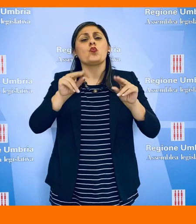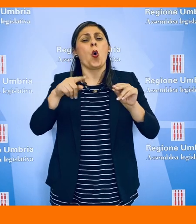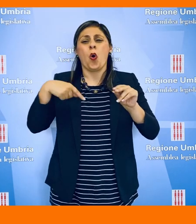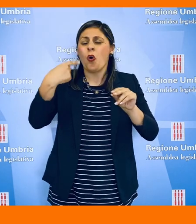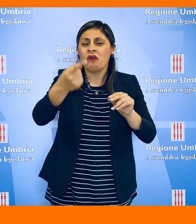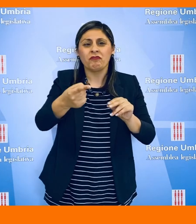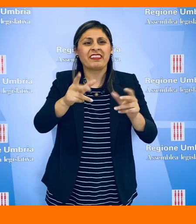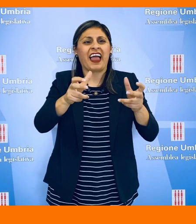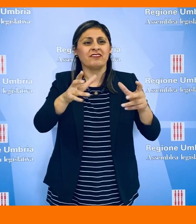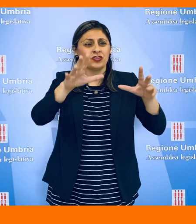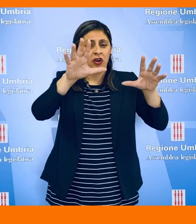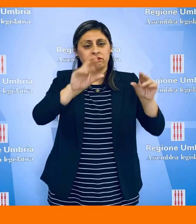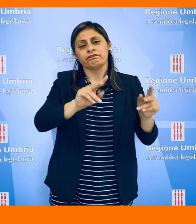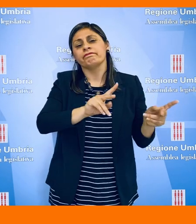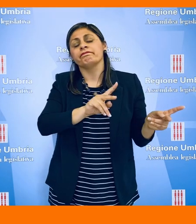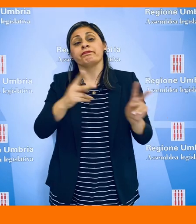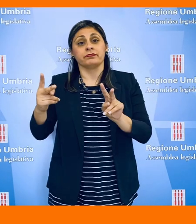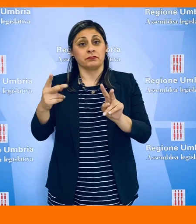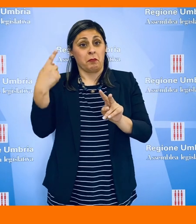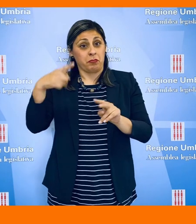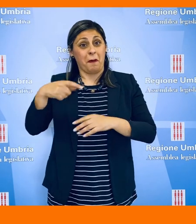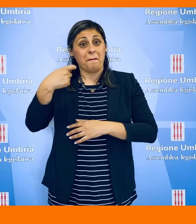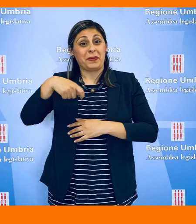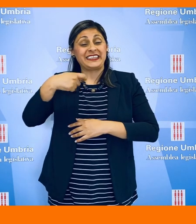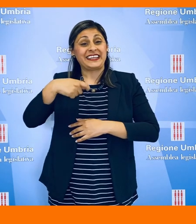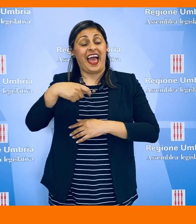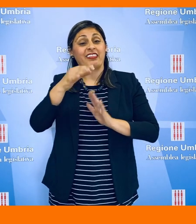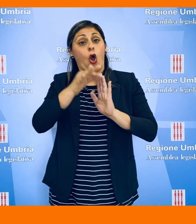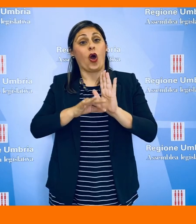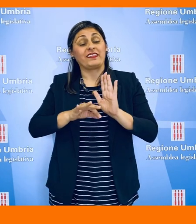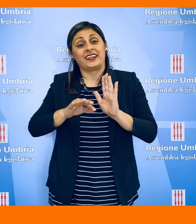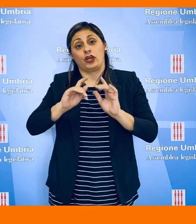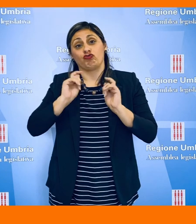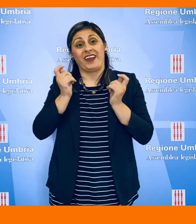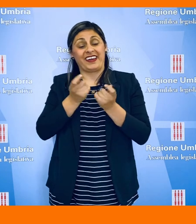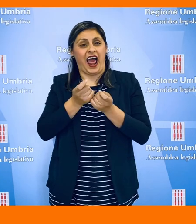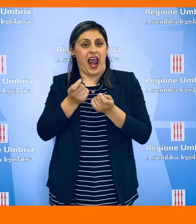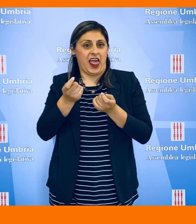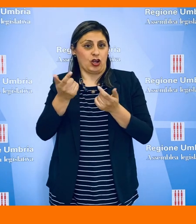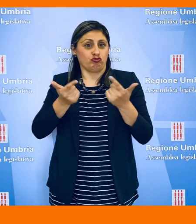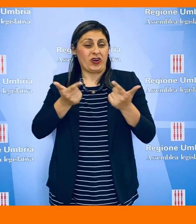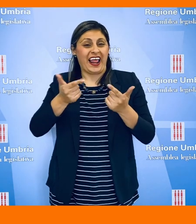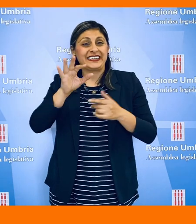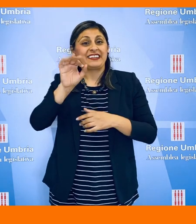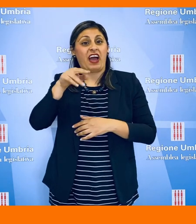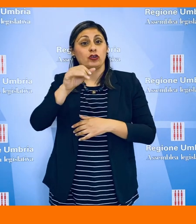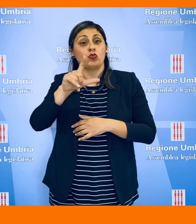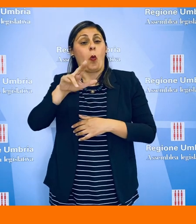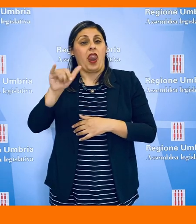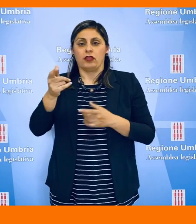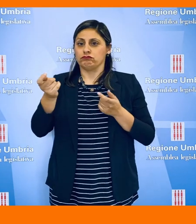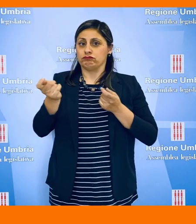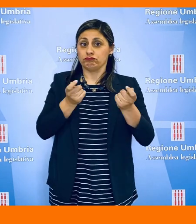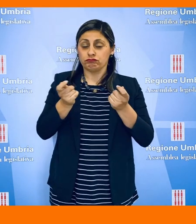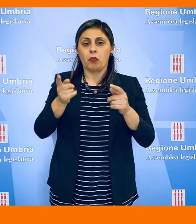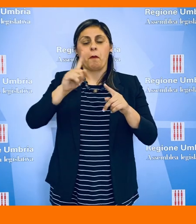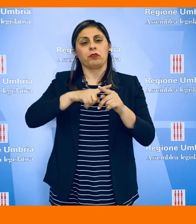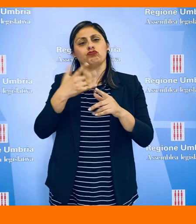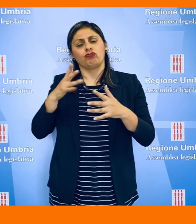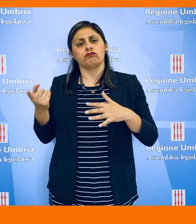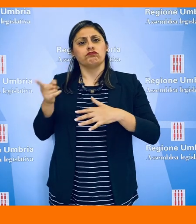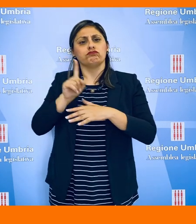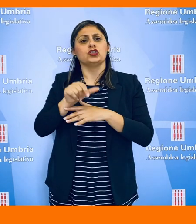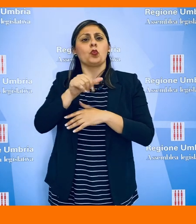switch off. Durante l'incontro, coordinato dalla vicepresidente dell'Ordine regionale dei giornalisti, Maria Pia Fanciulli, aperto dal